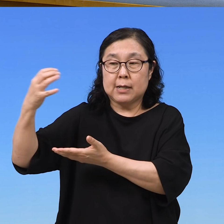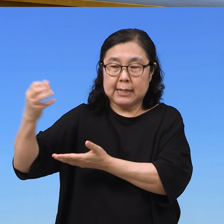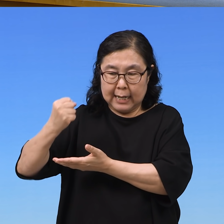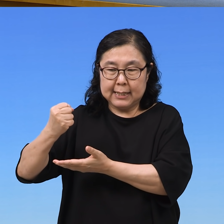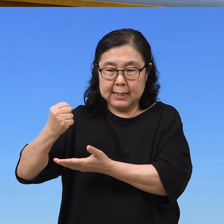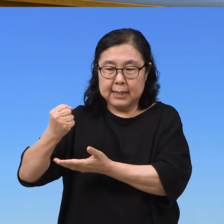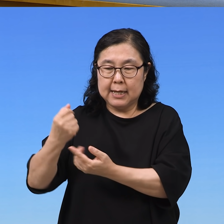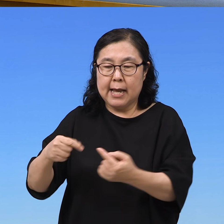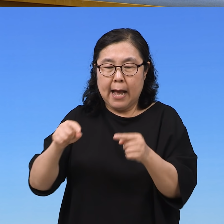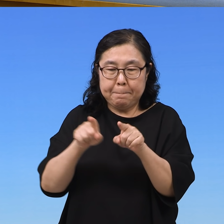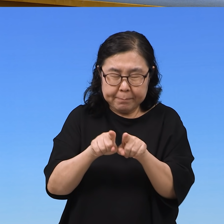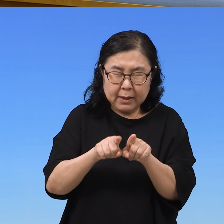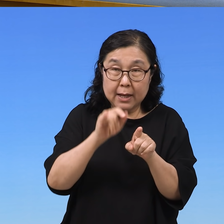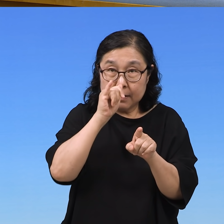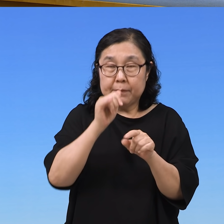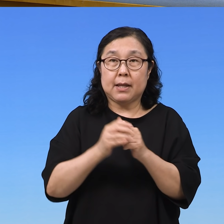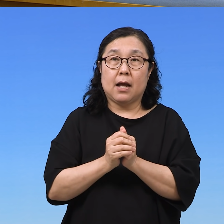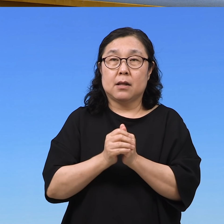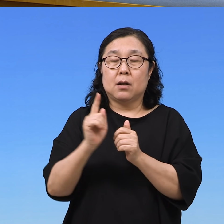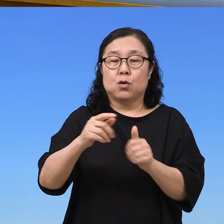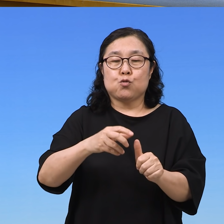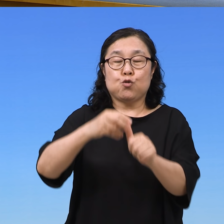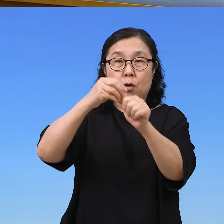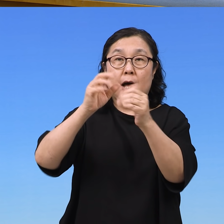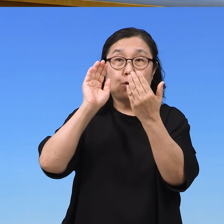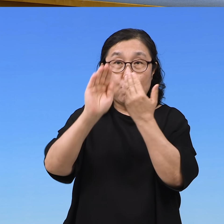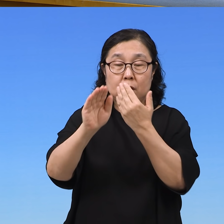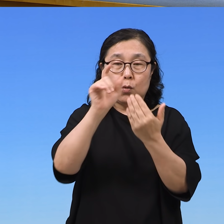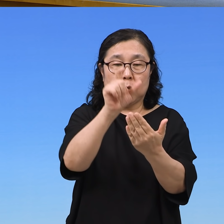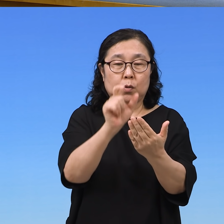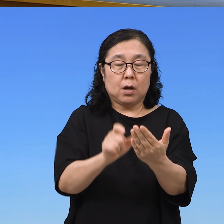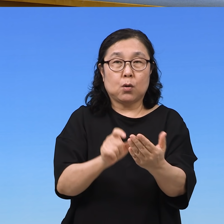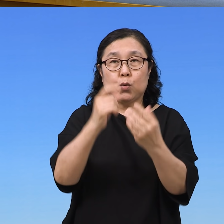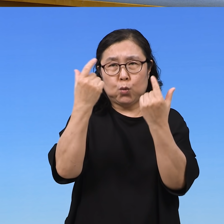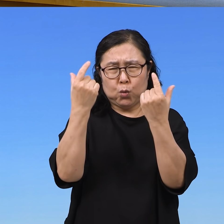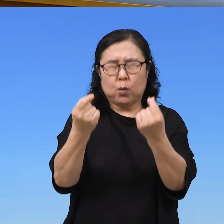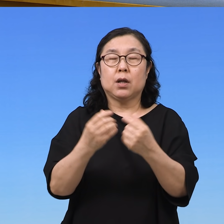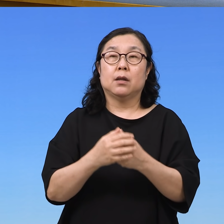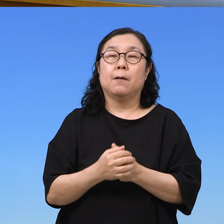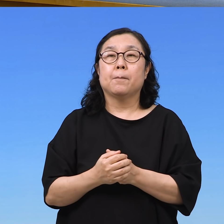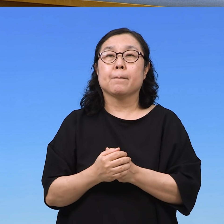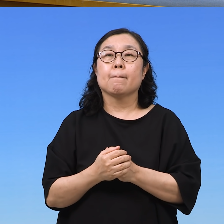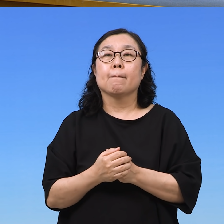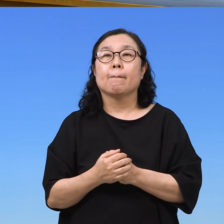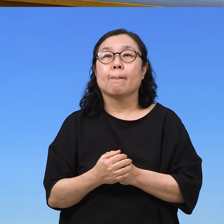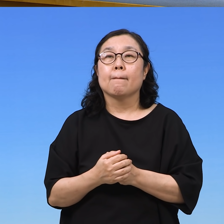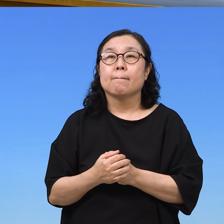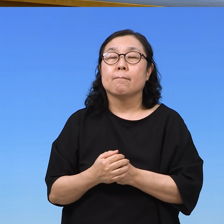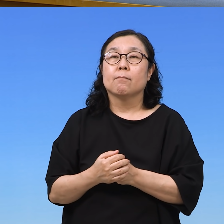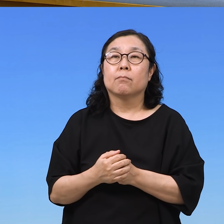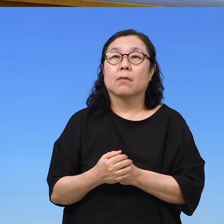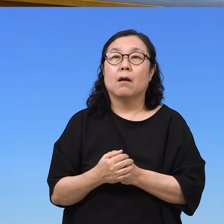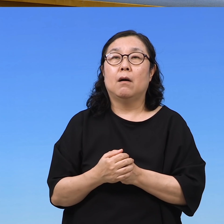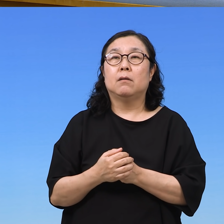그를 구출해 주는데 그 기록한 내용도 똑같습니다. 자, 그 다음 나오는 16절을 보십시오.